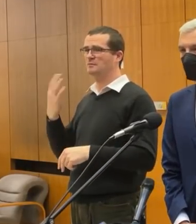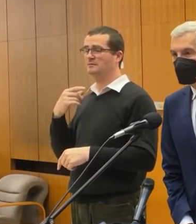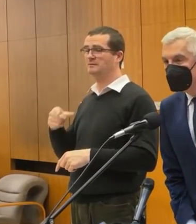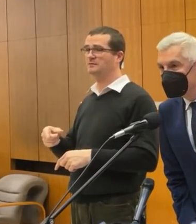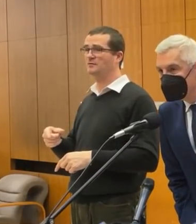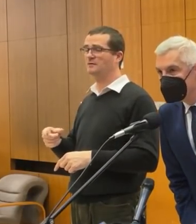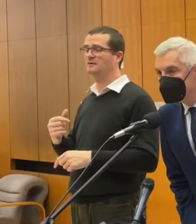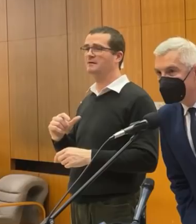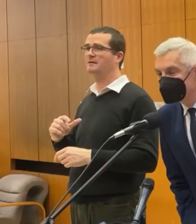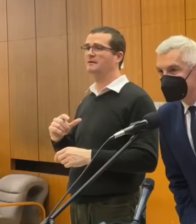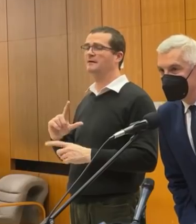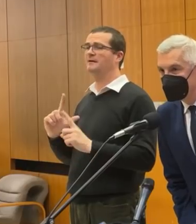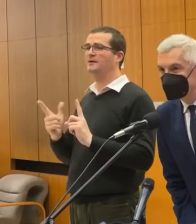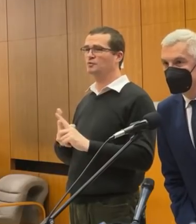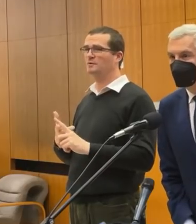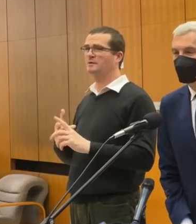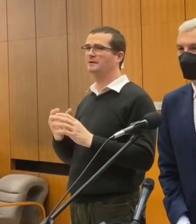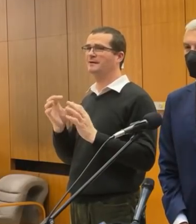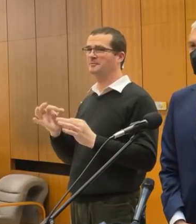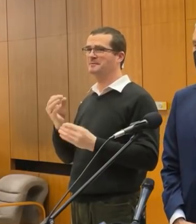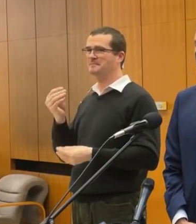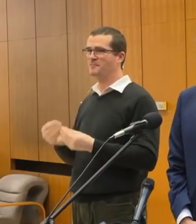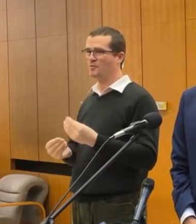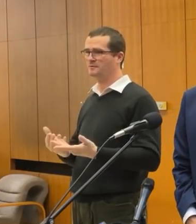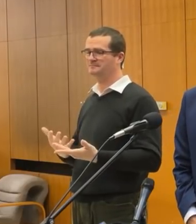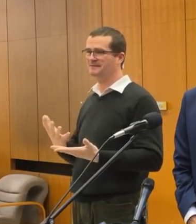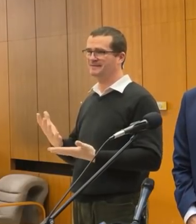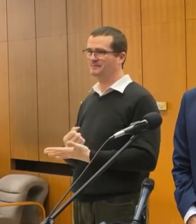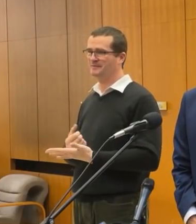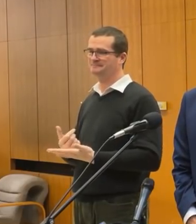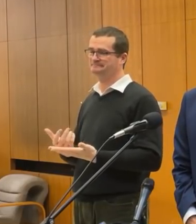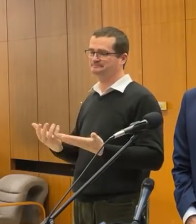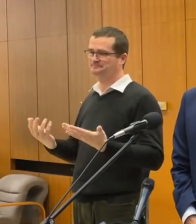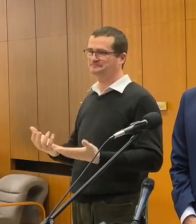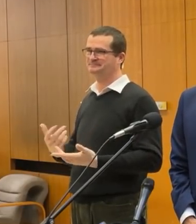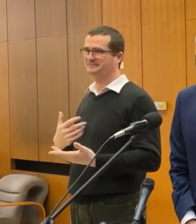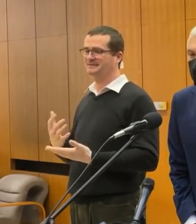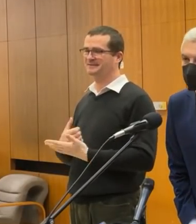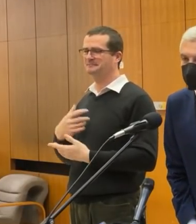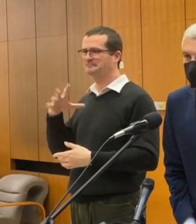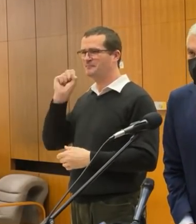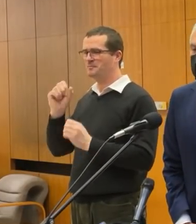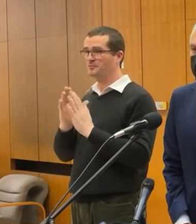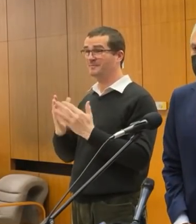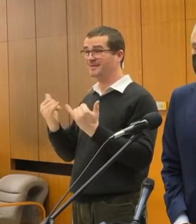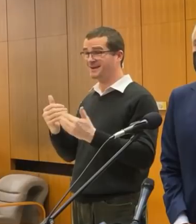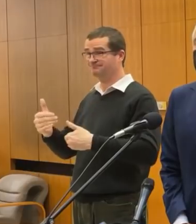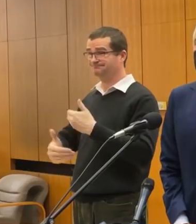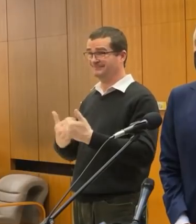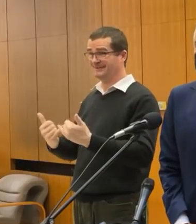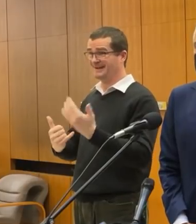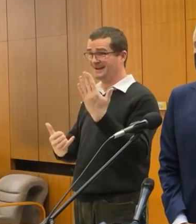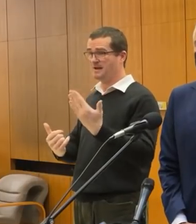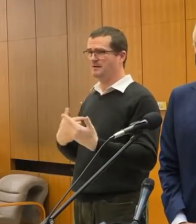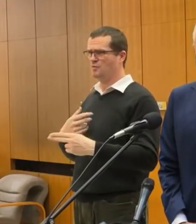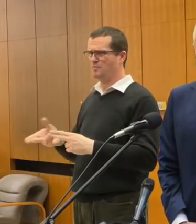Bol to. Je to druhý pekný pokus, obávam sa, že nevinde, ale fandím tomu. Pochopte, prosím, teraz beží ten bod, veď by to